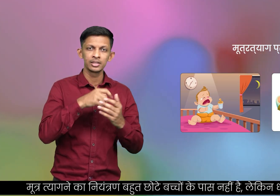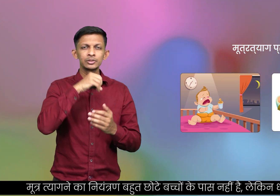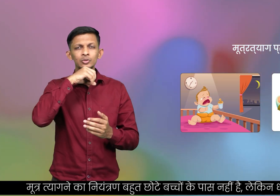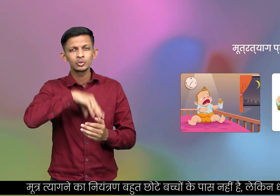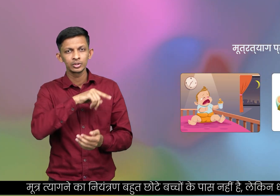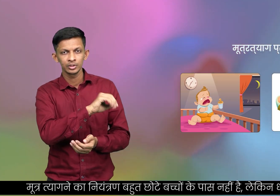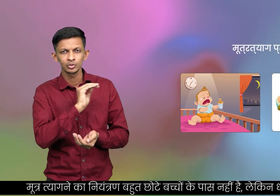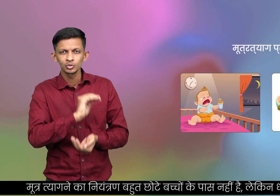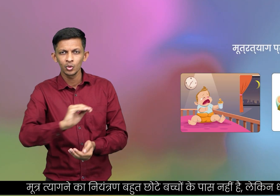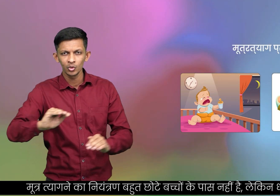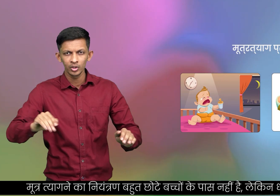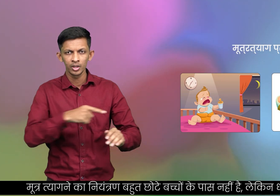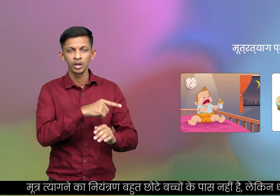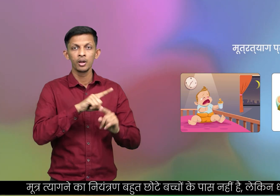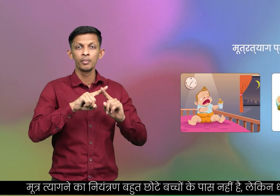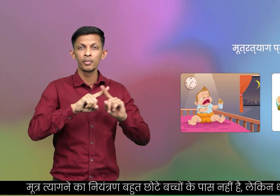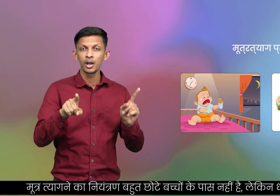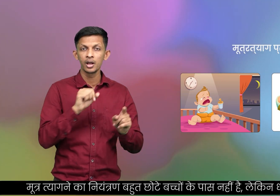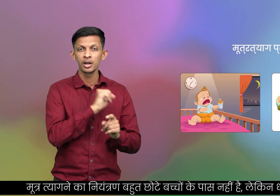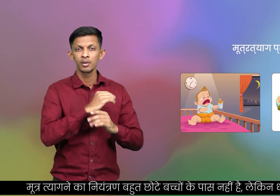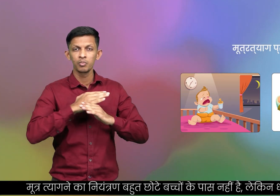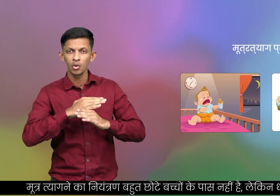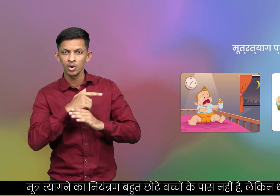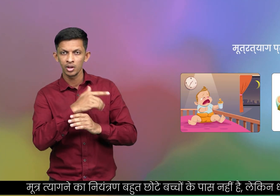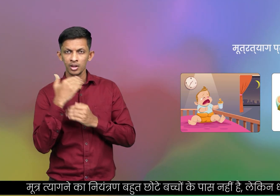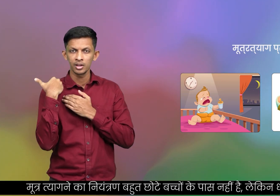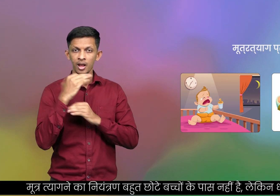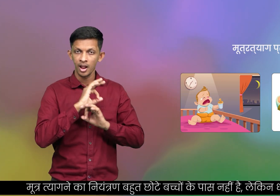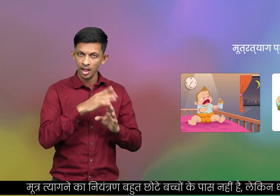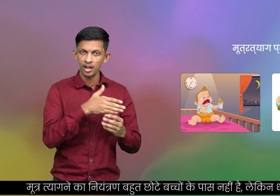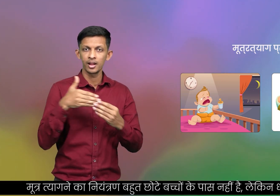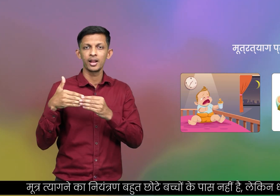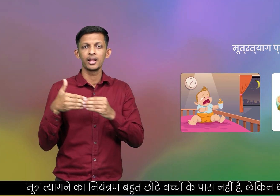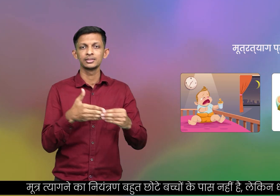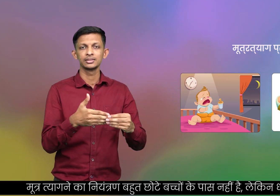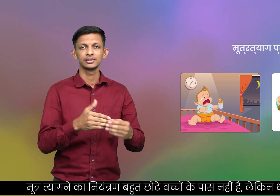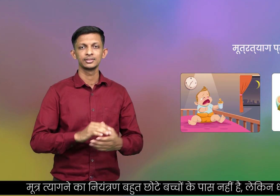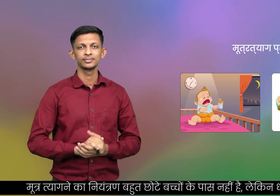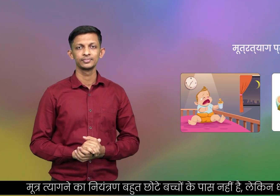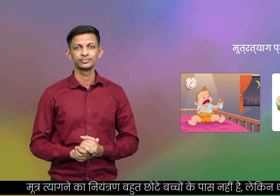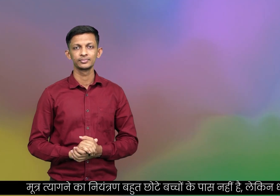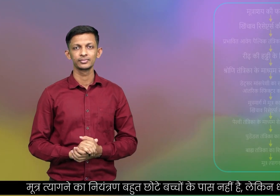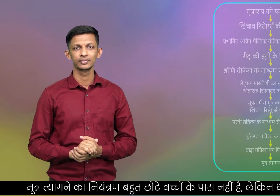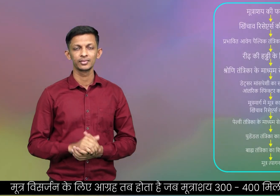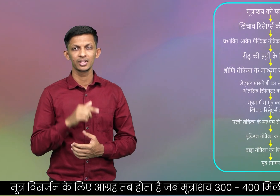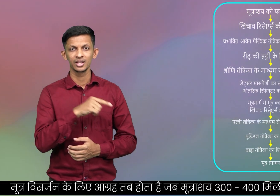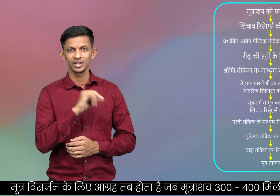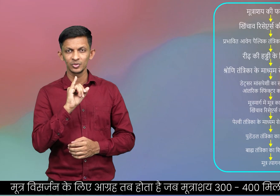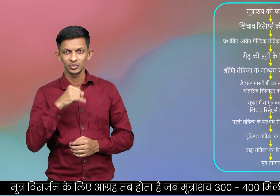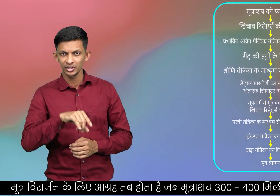छोटे बच्चे के पास नहीं है, लेकिन धीरे धीरे सीखा जा सकता है। मूत्र विसर्जन